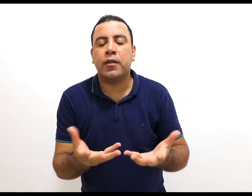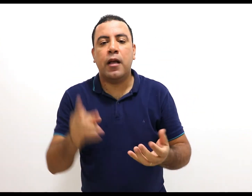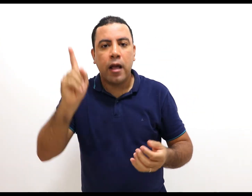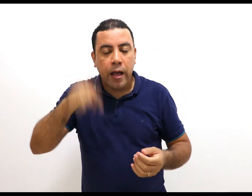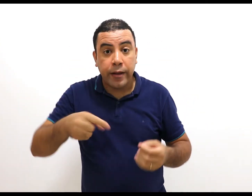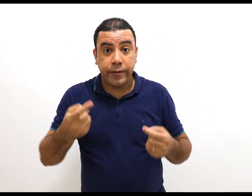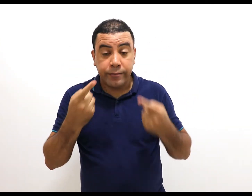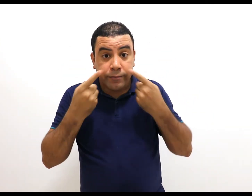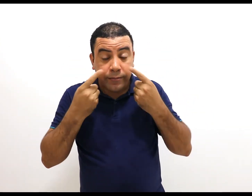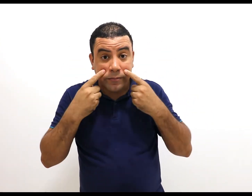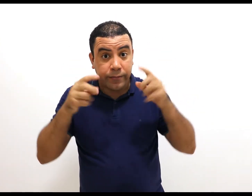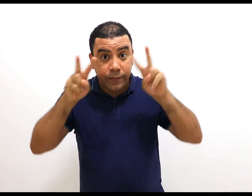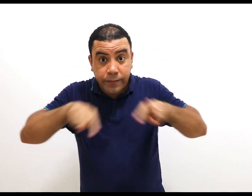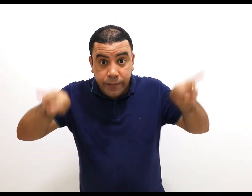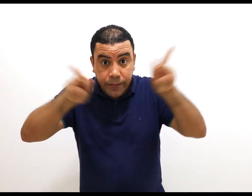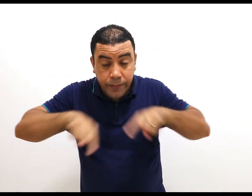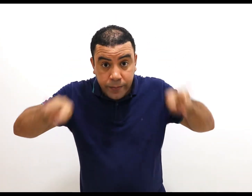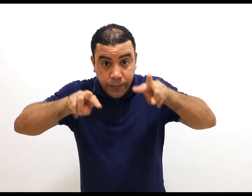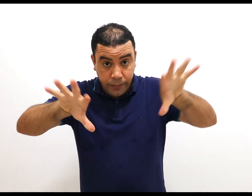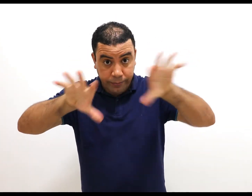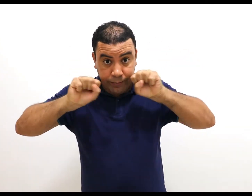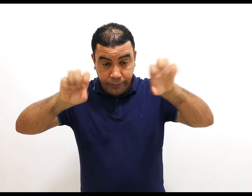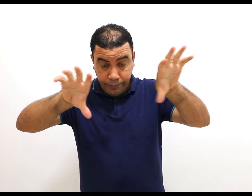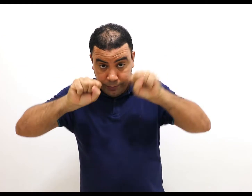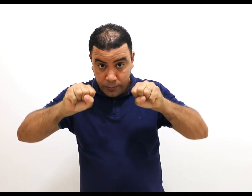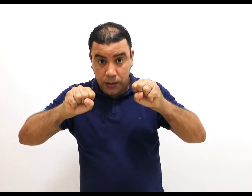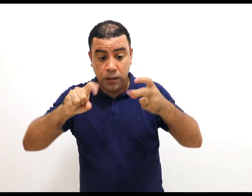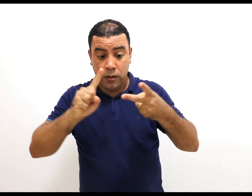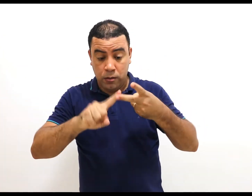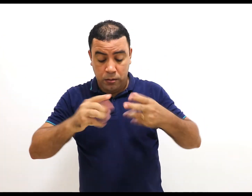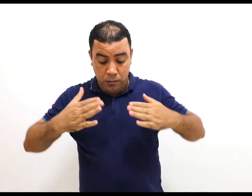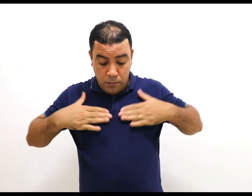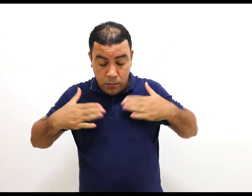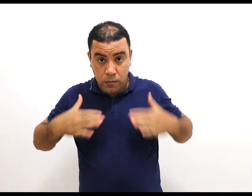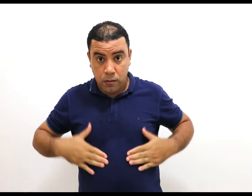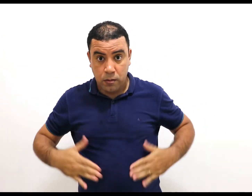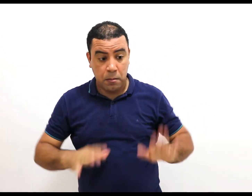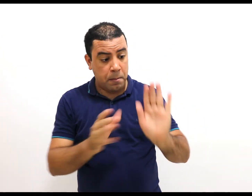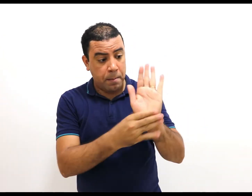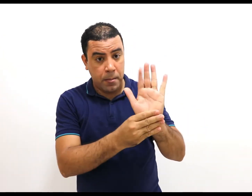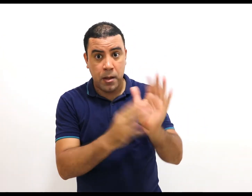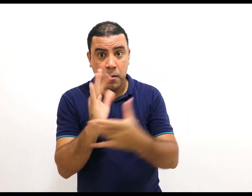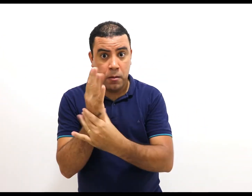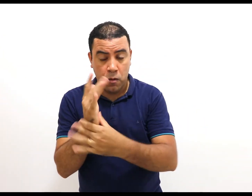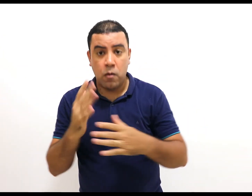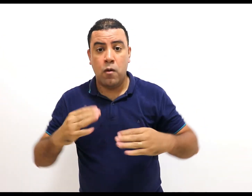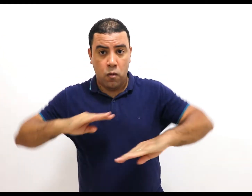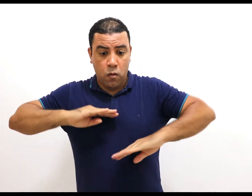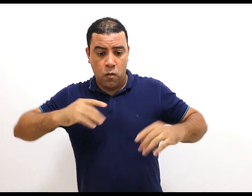da visão, combinados à motricidade sinestésica das mãos e do corpo.